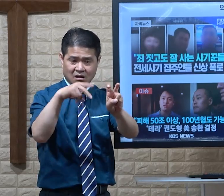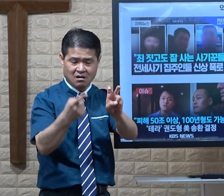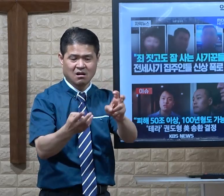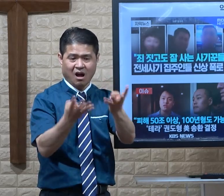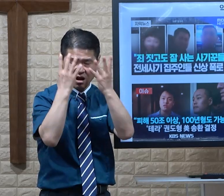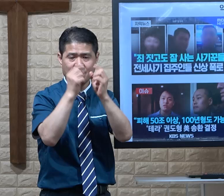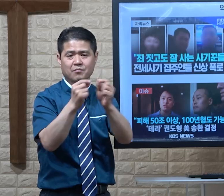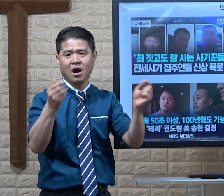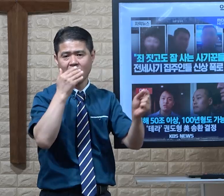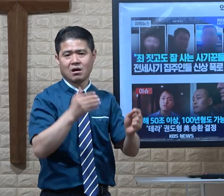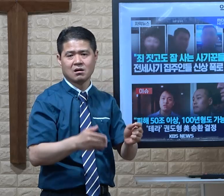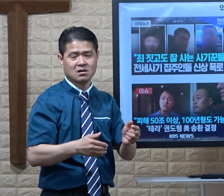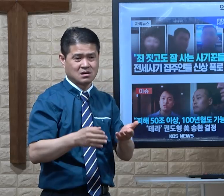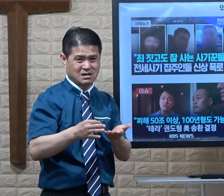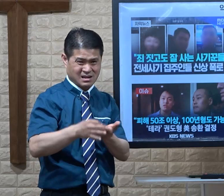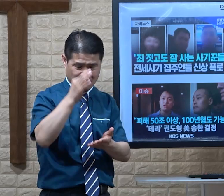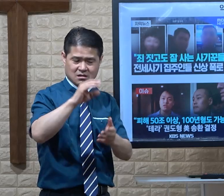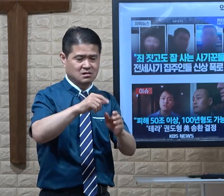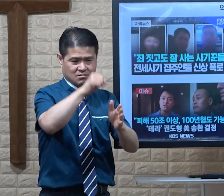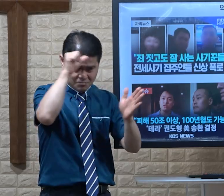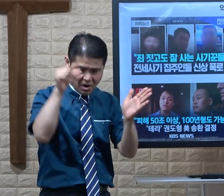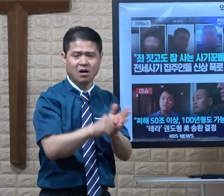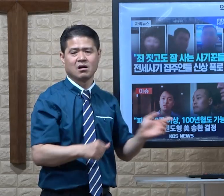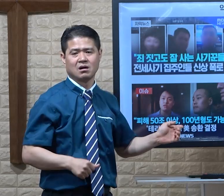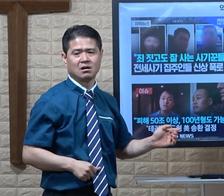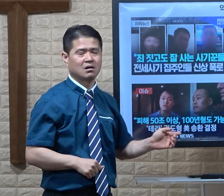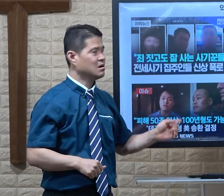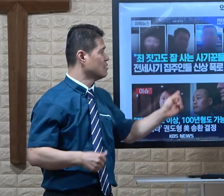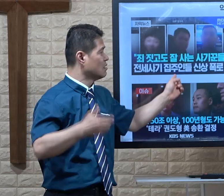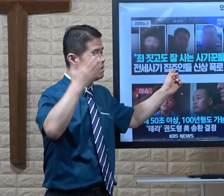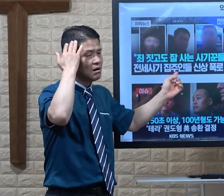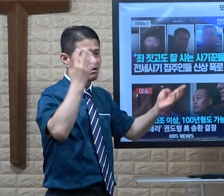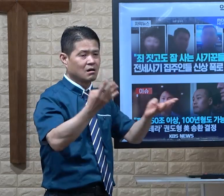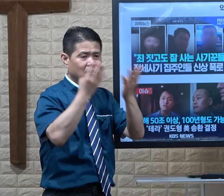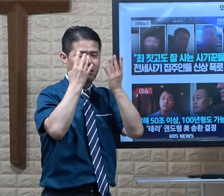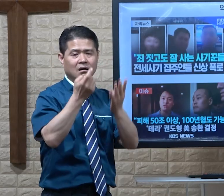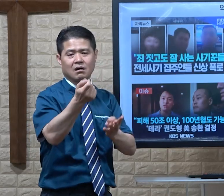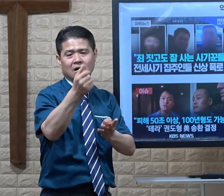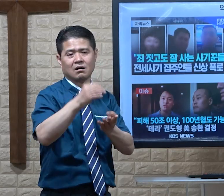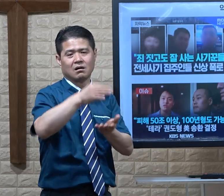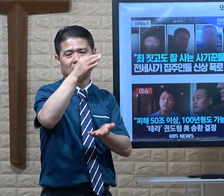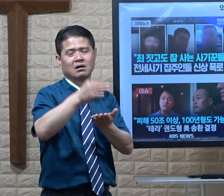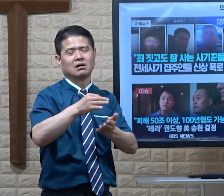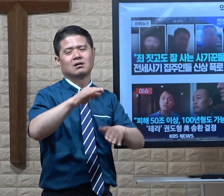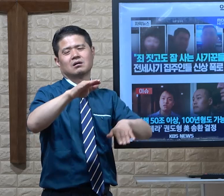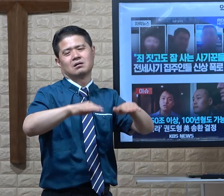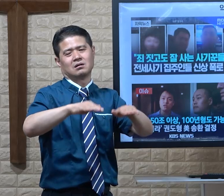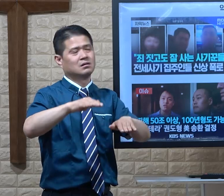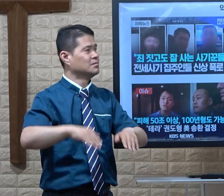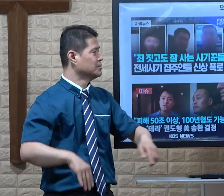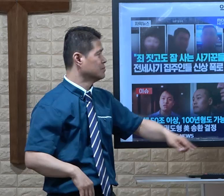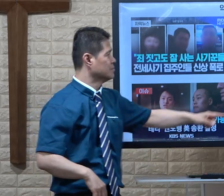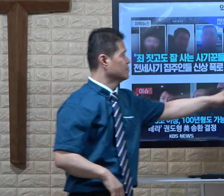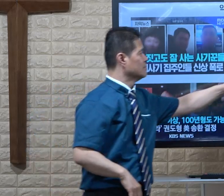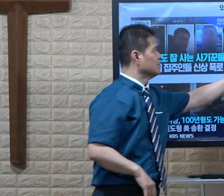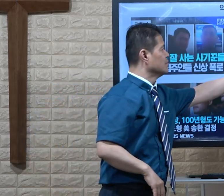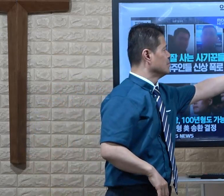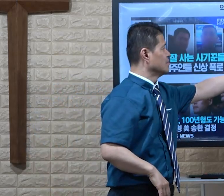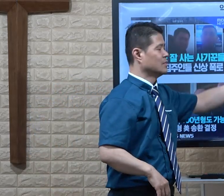그럼 분갈이나 사기임에도 큰 사기임에도 이들이 이렇게 차이가 있다는